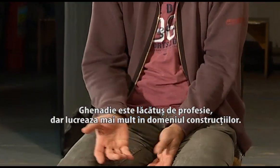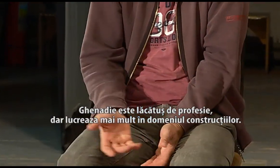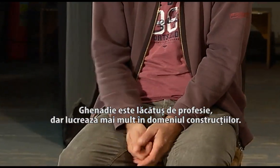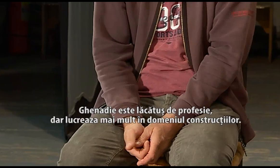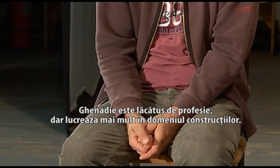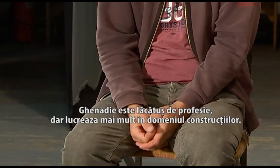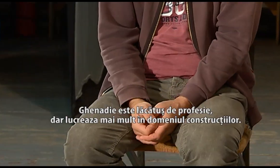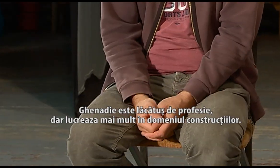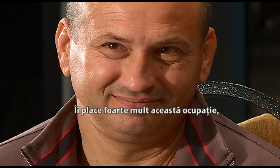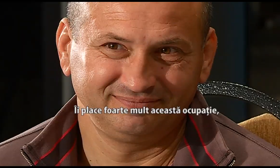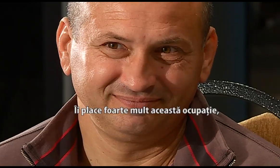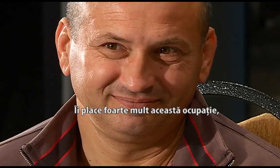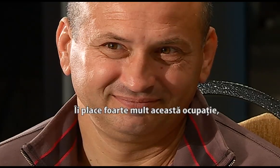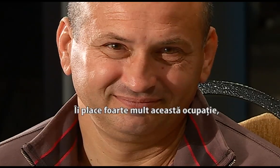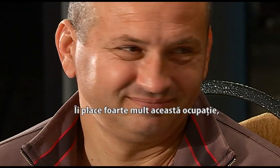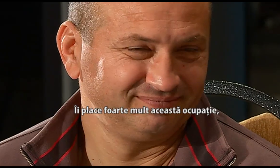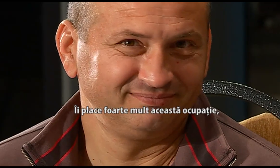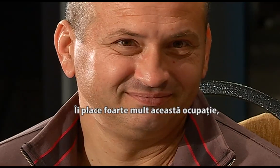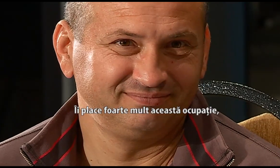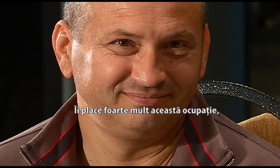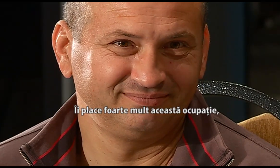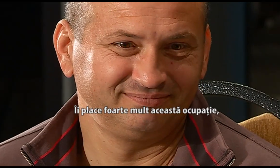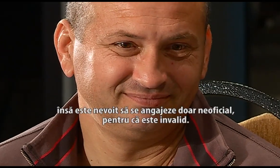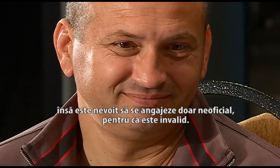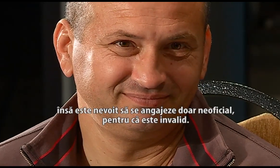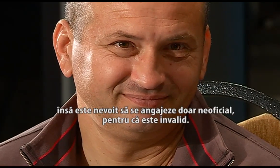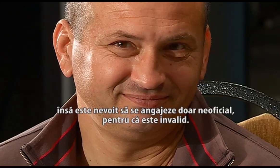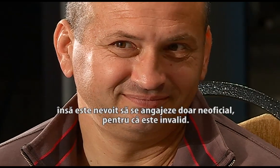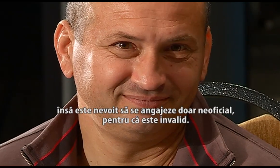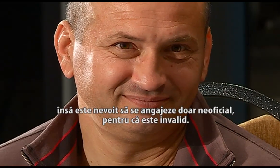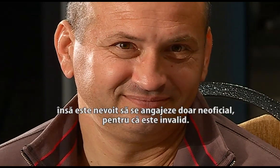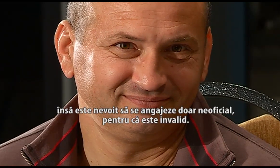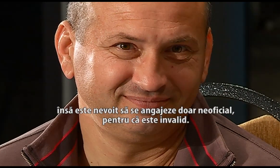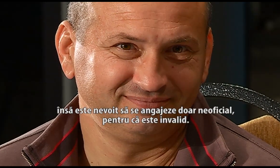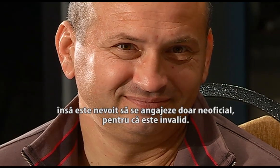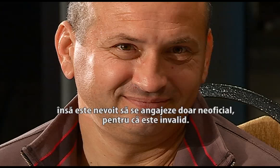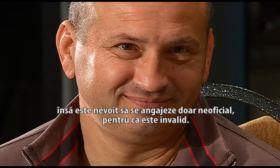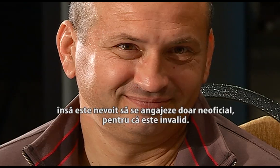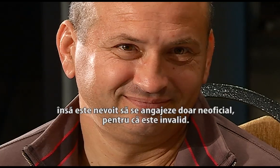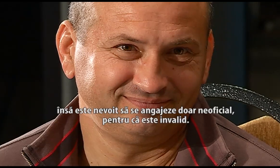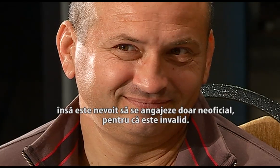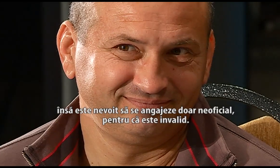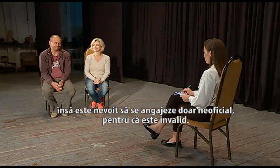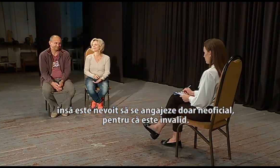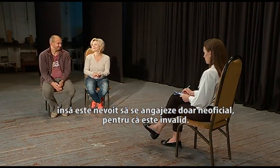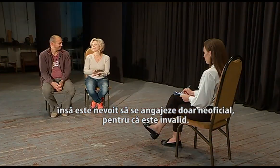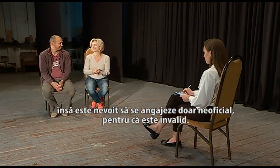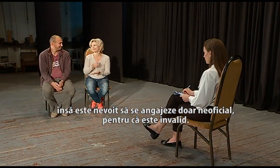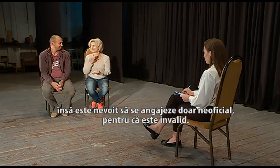domeniul construcțiilor. Îi place foarte mult această ocupație, însă este nevoit să se angajeze doar neoficial, pentru că este